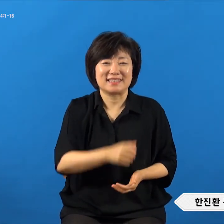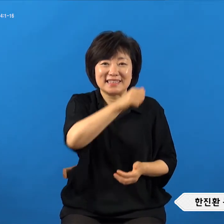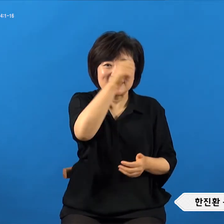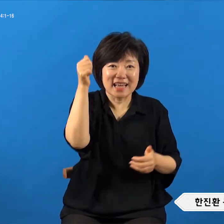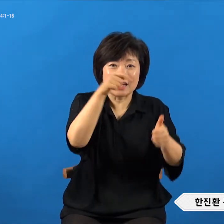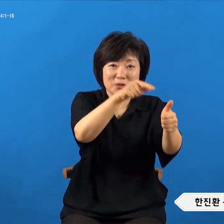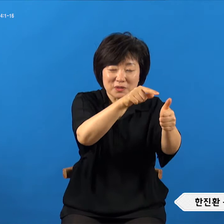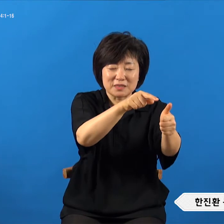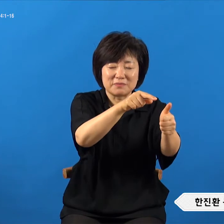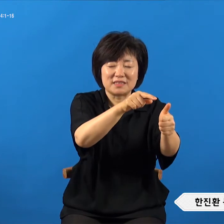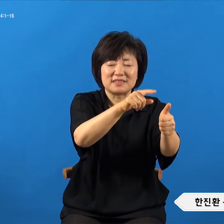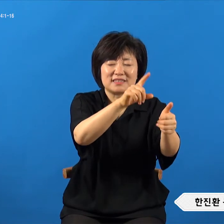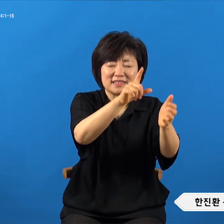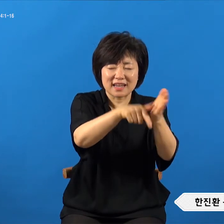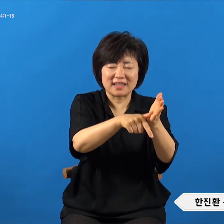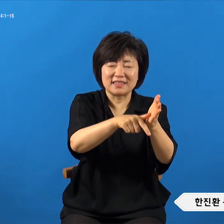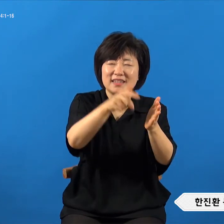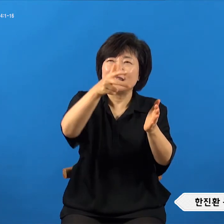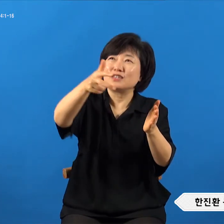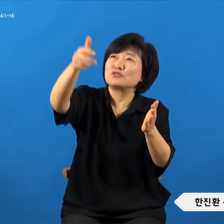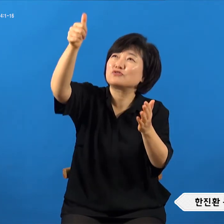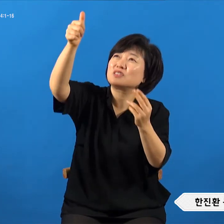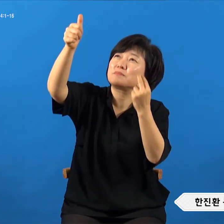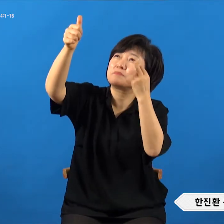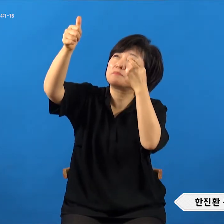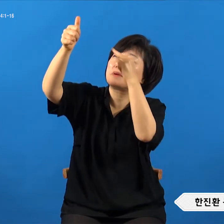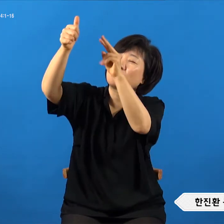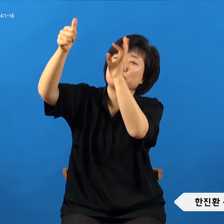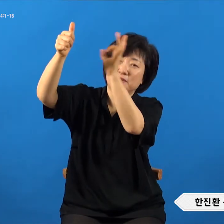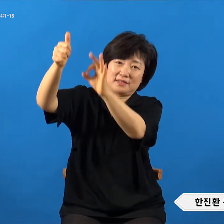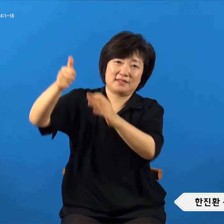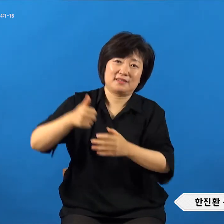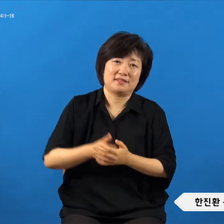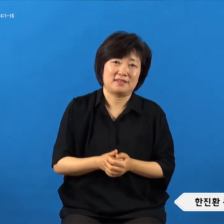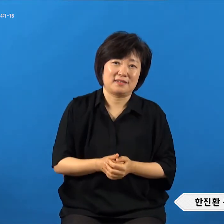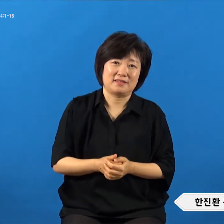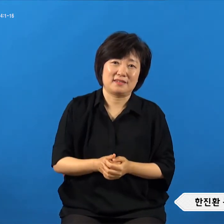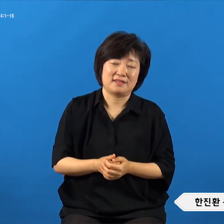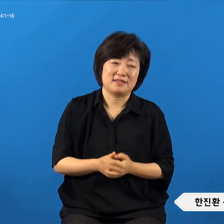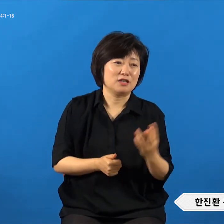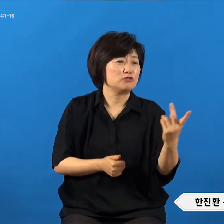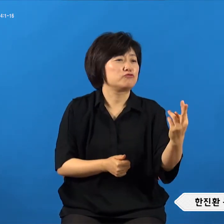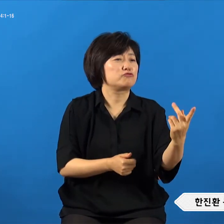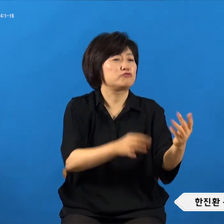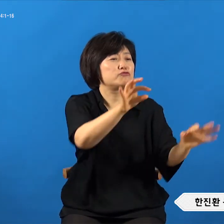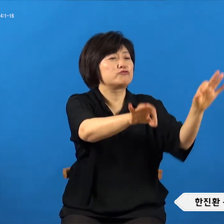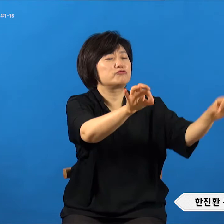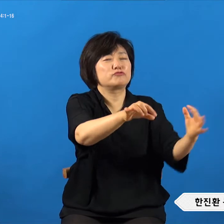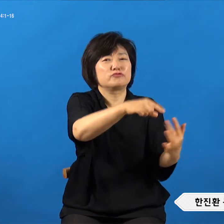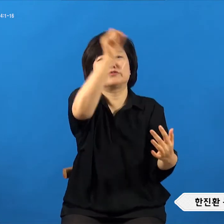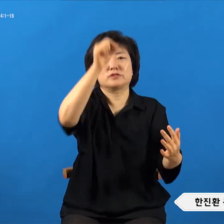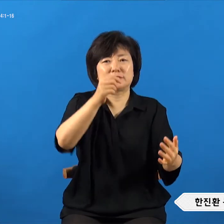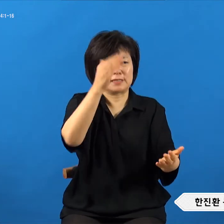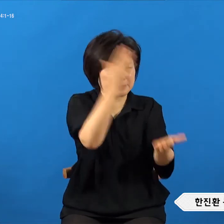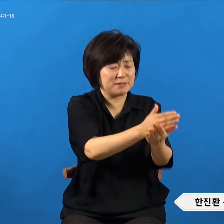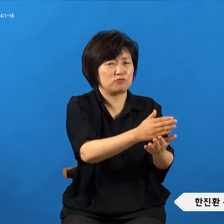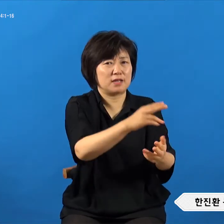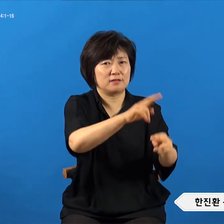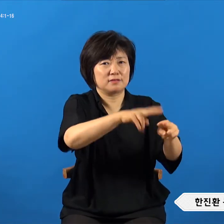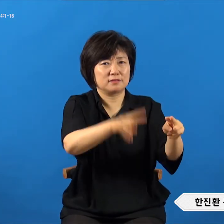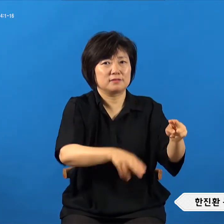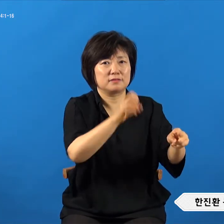그 장로님은 그 순간에 주님을 바라본 것입니다. 둘 중에 하나를 하세요. 그만두세요. 할